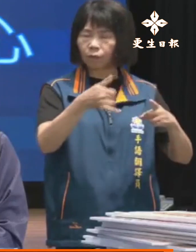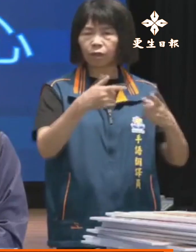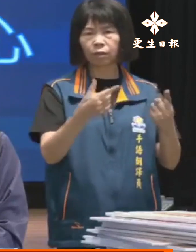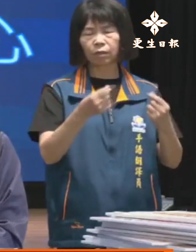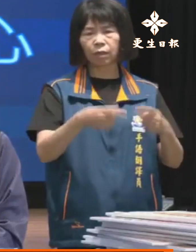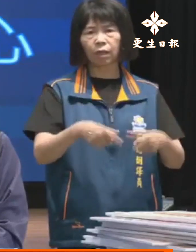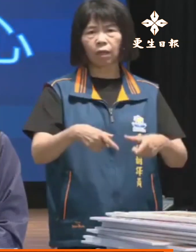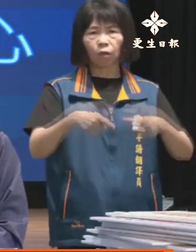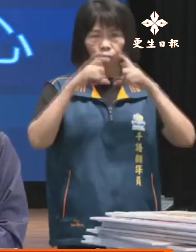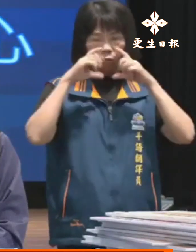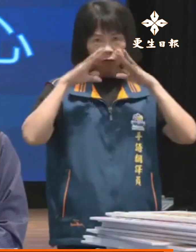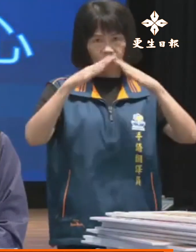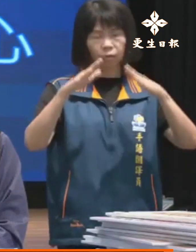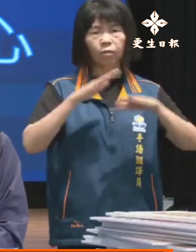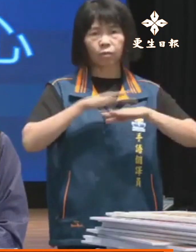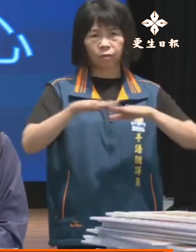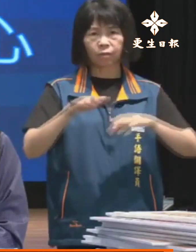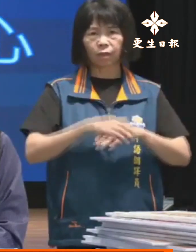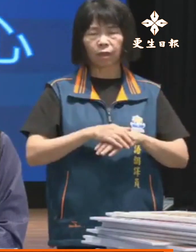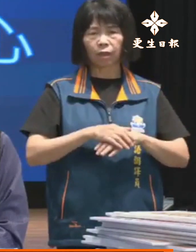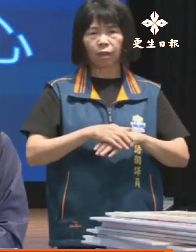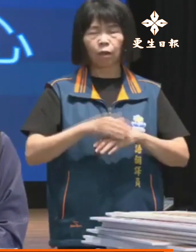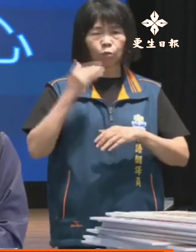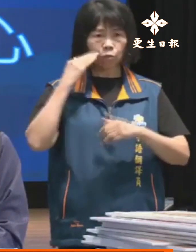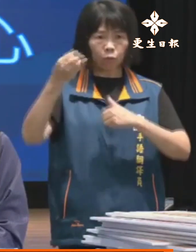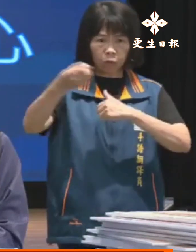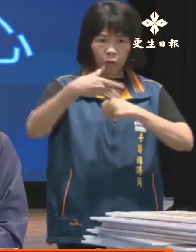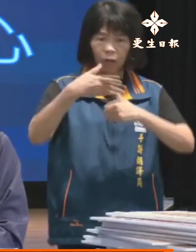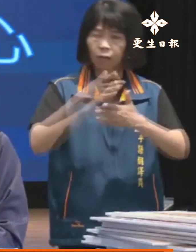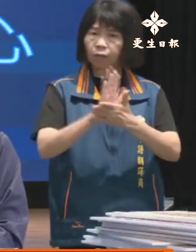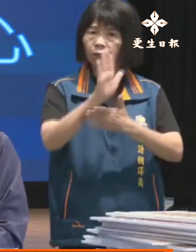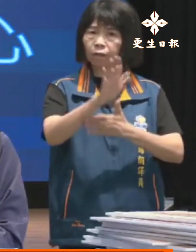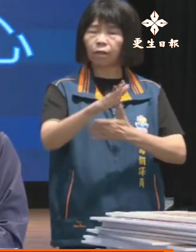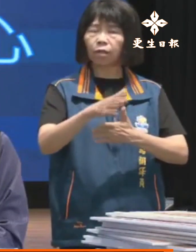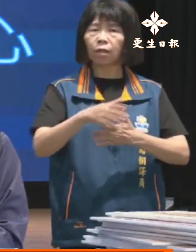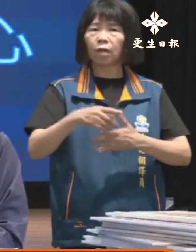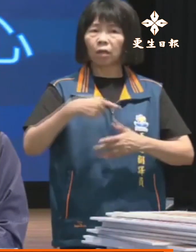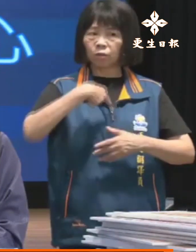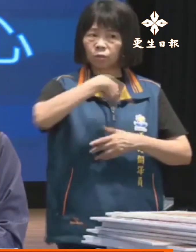到我们的监所或看守所去。那只要里面有任何一个个